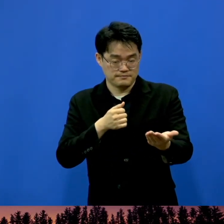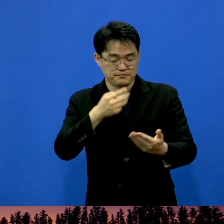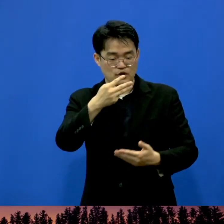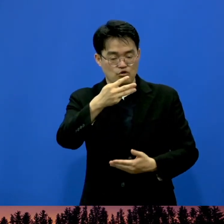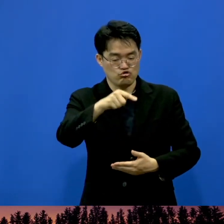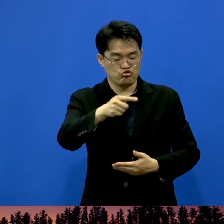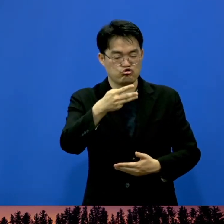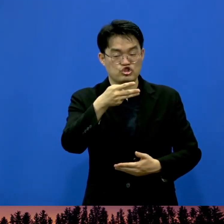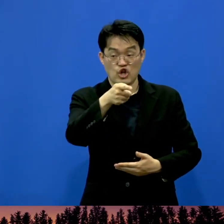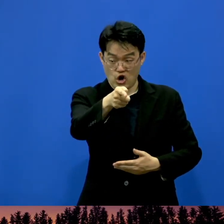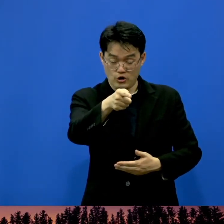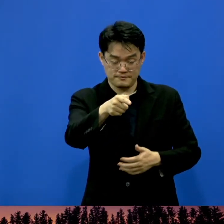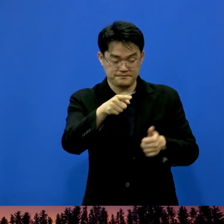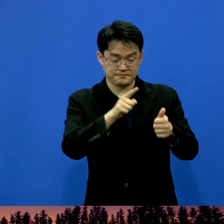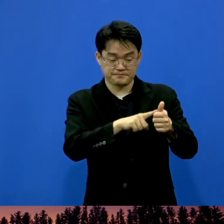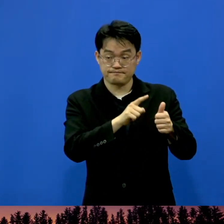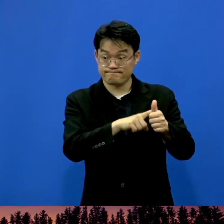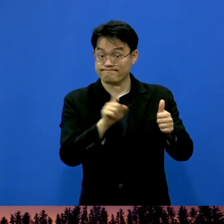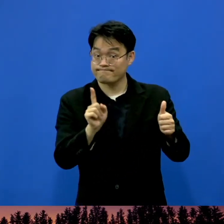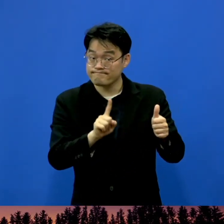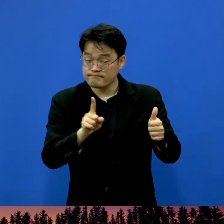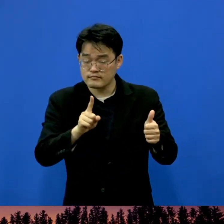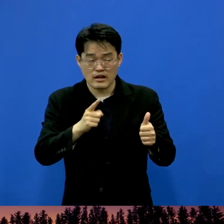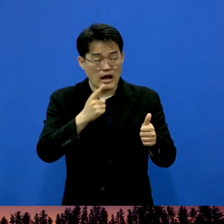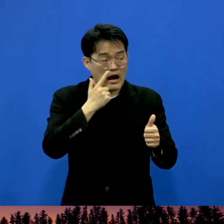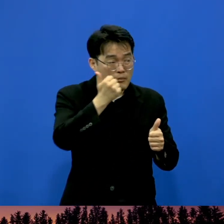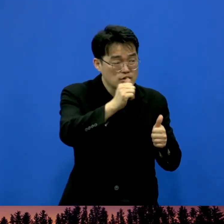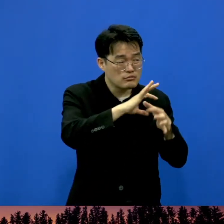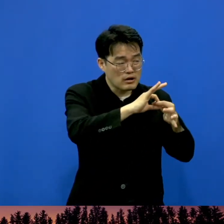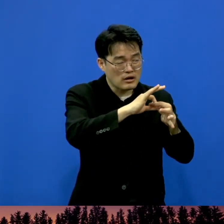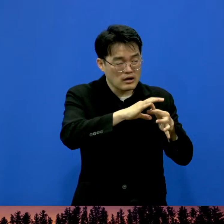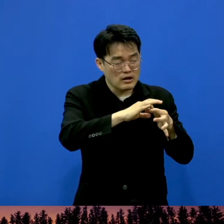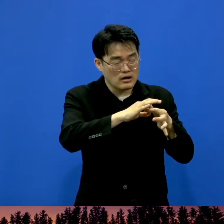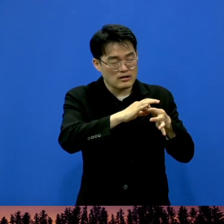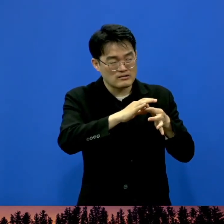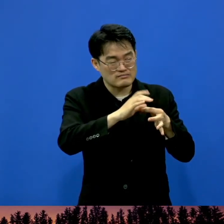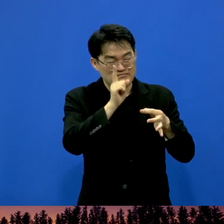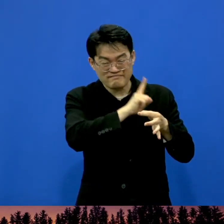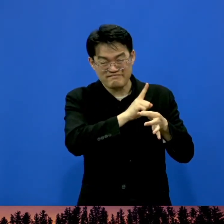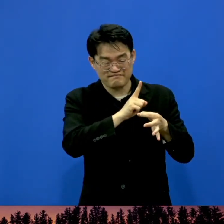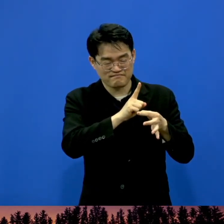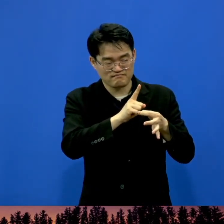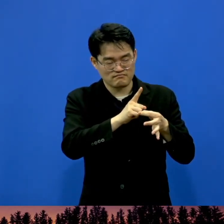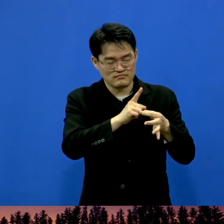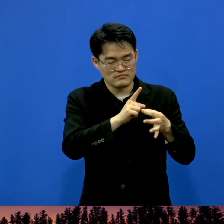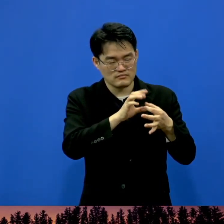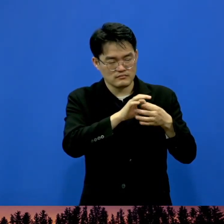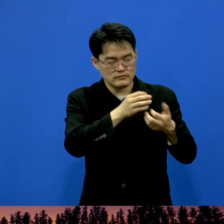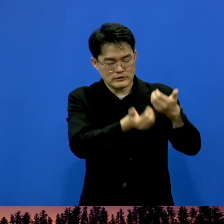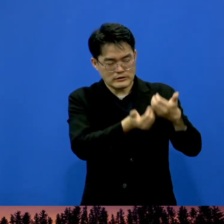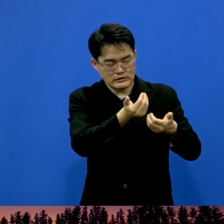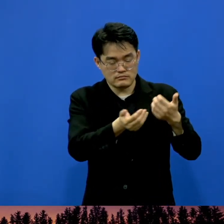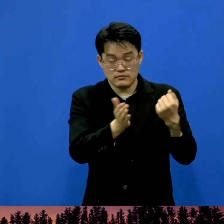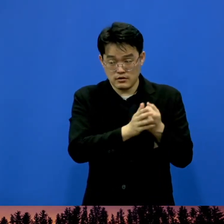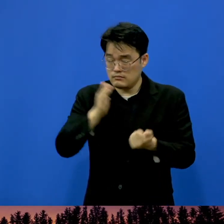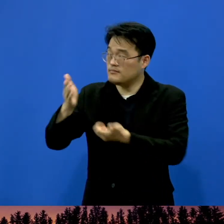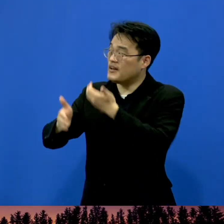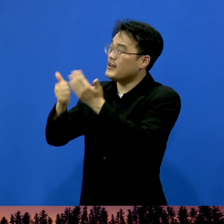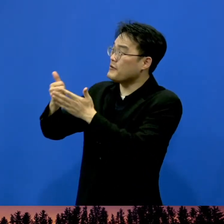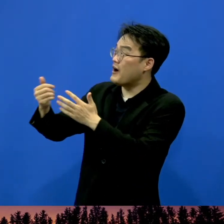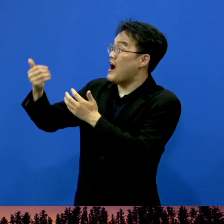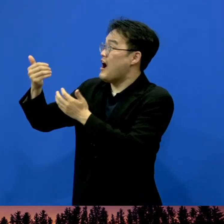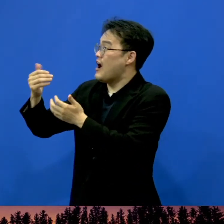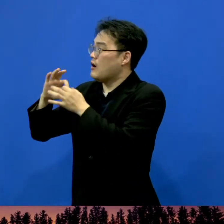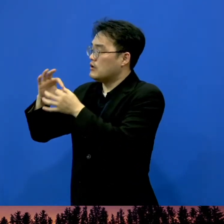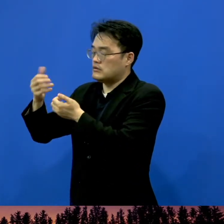관계가 별로 안 좋았기 때문에 하나님에게로 나아가는 게 굉장히 힘들었다는 거예요. 하나님과의, 세상의 권위와의 관계에 문제가